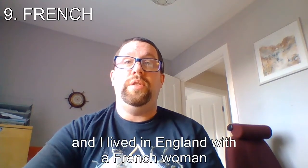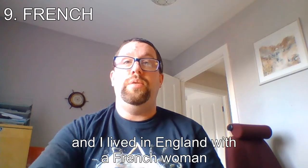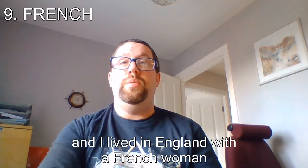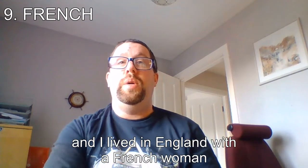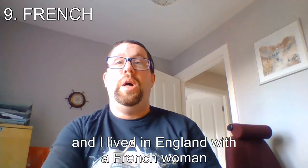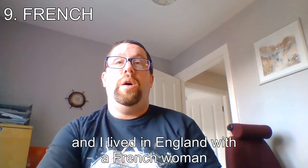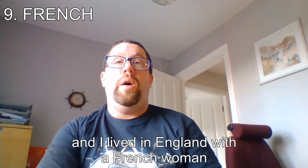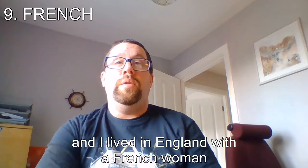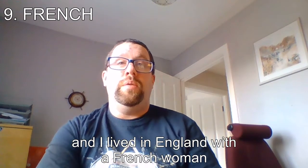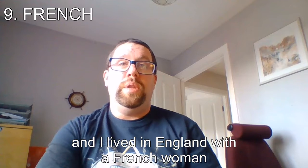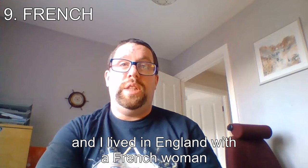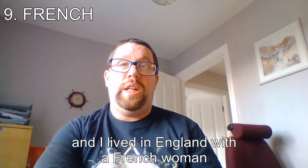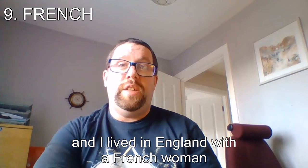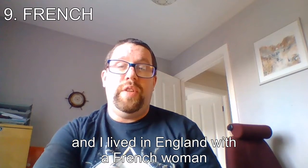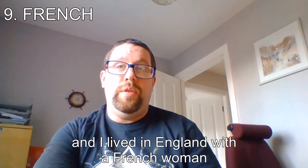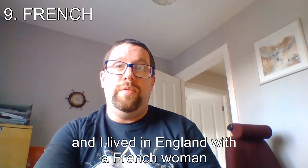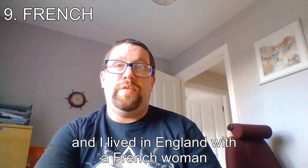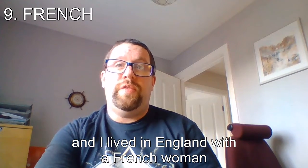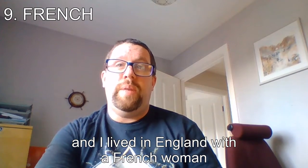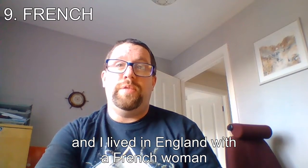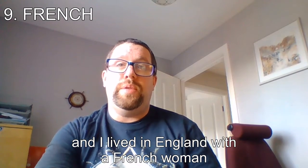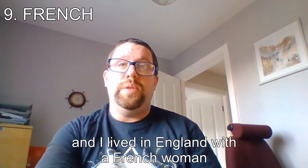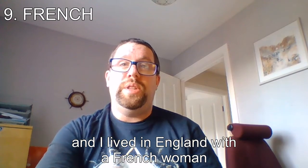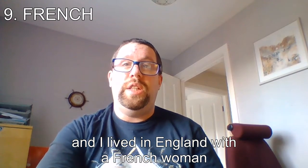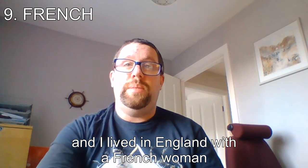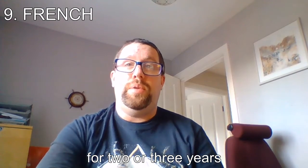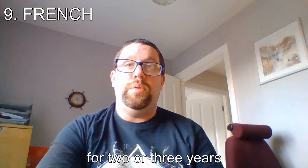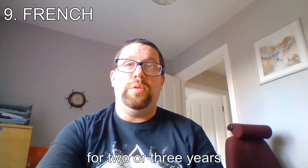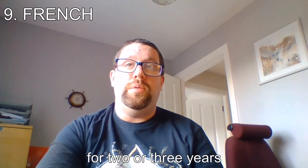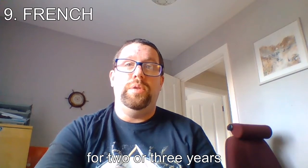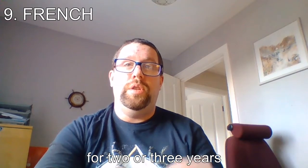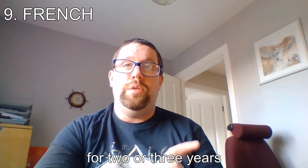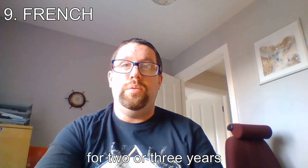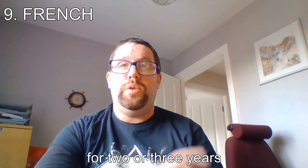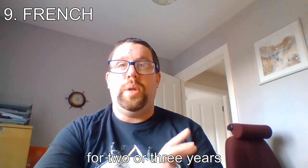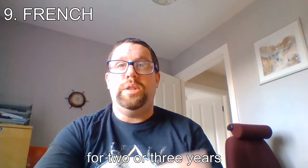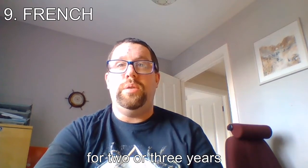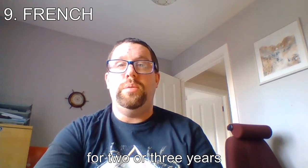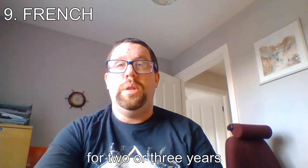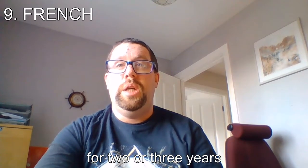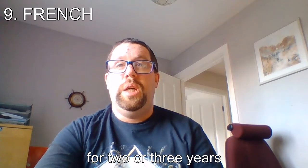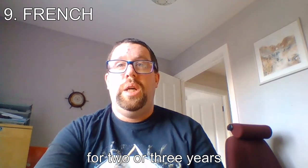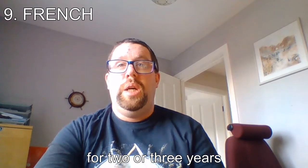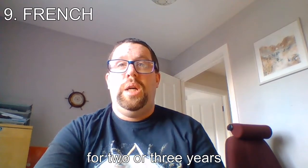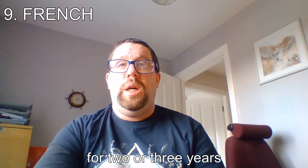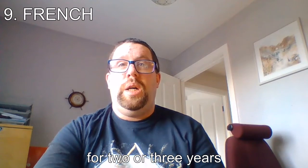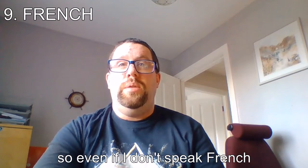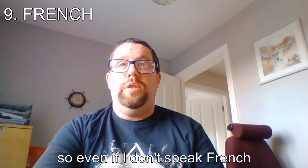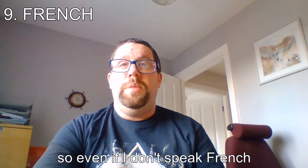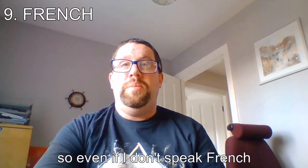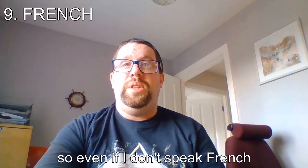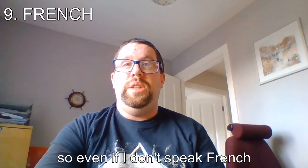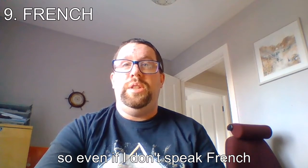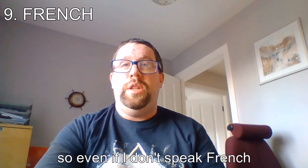vécu en Angleterre avec une femme française pendant 2 ans ou 3 ans. Alors, même si je ne parle